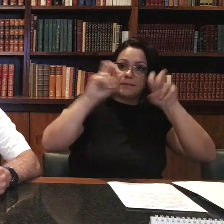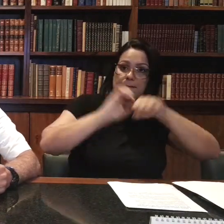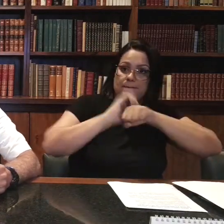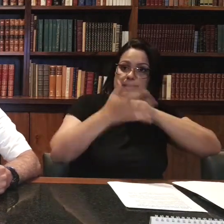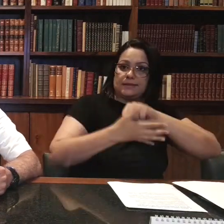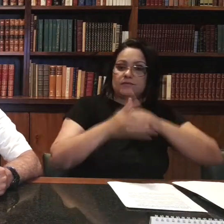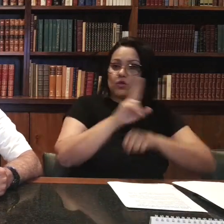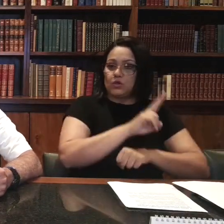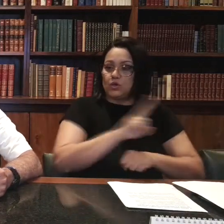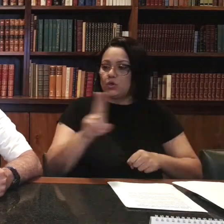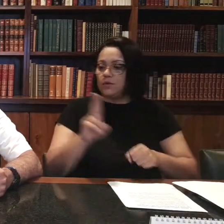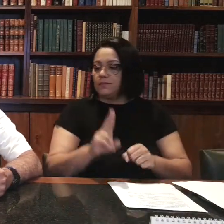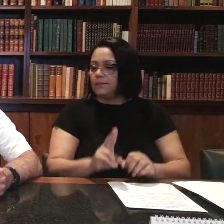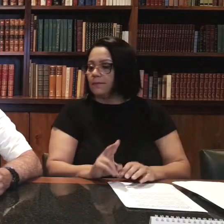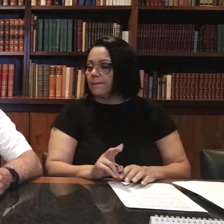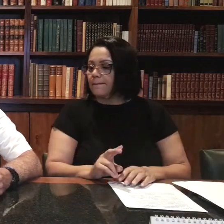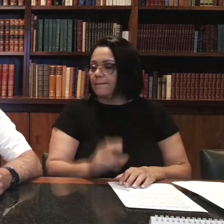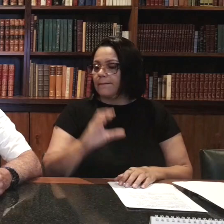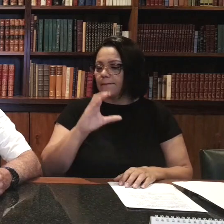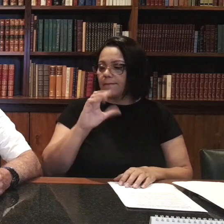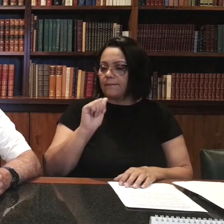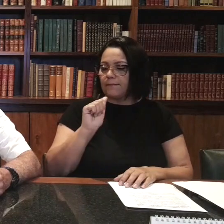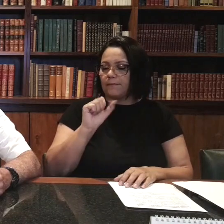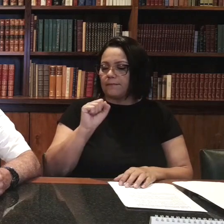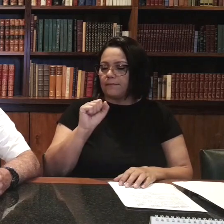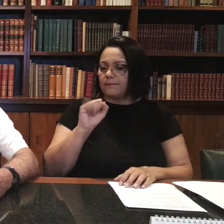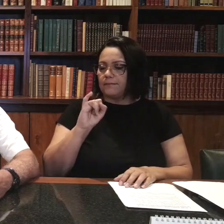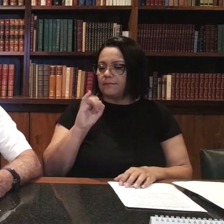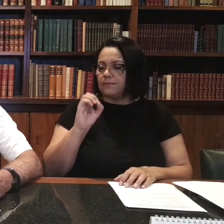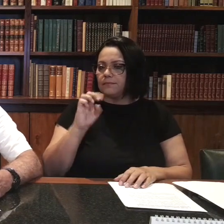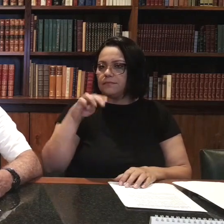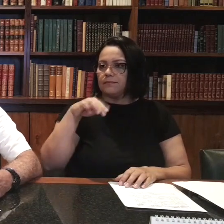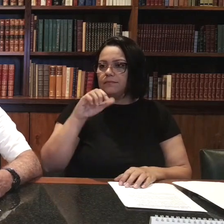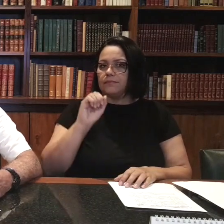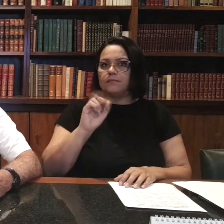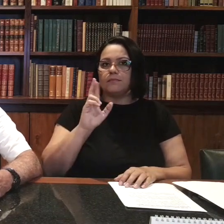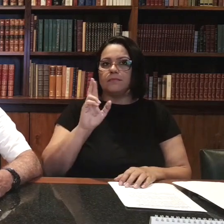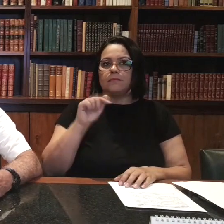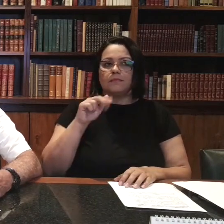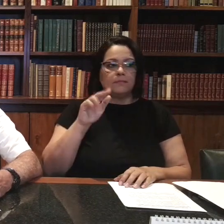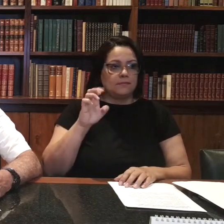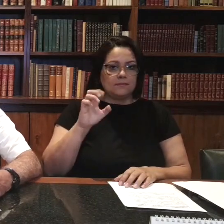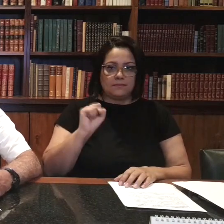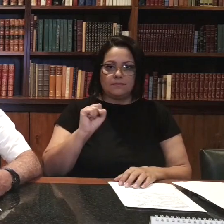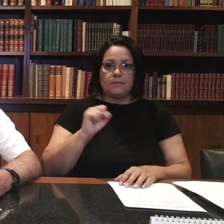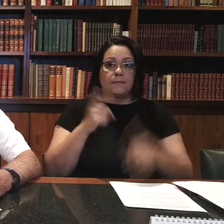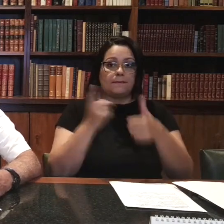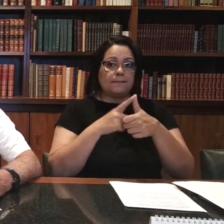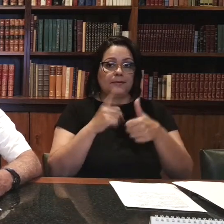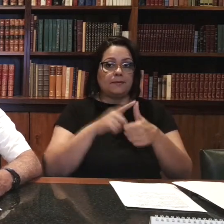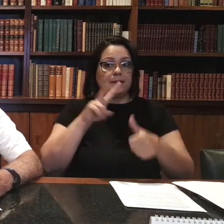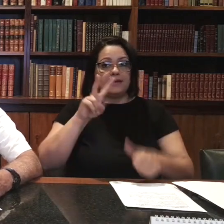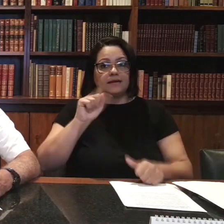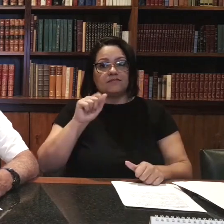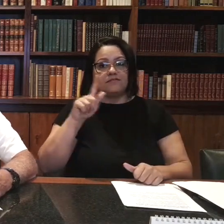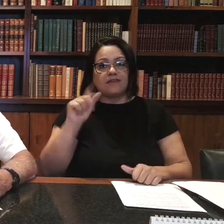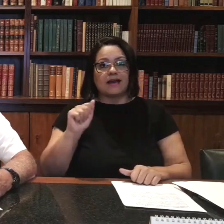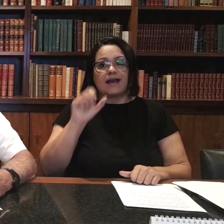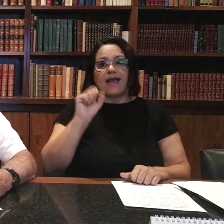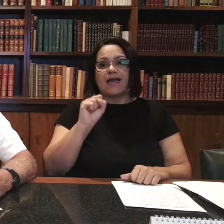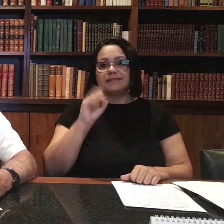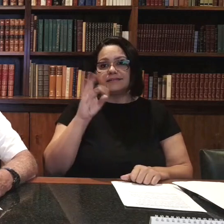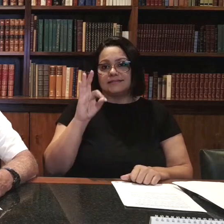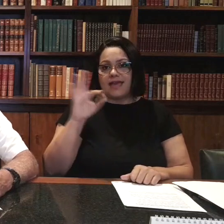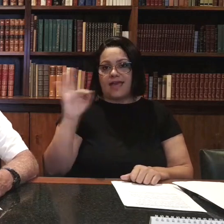Senado, o nome do Cássio Marques para a nossa primeira vaga no Supremo Tribunal Federal. Nós temos uma